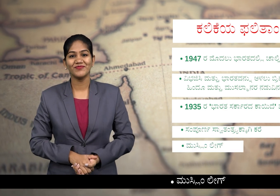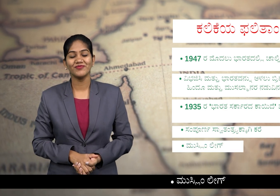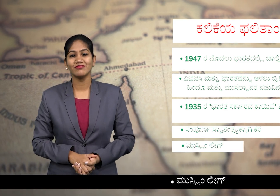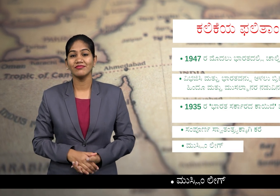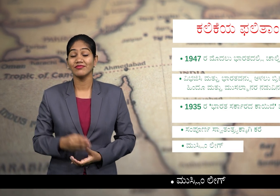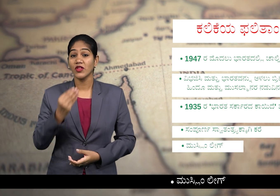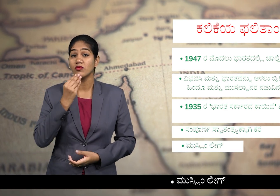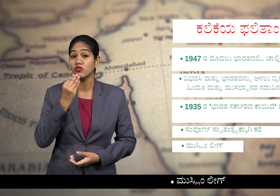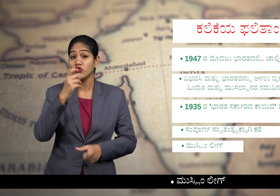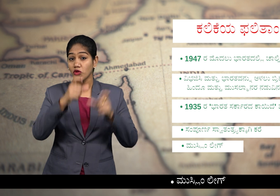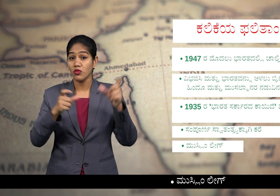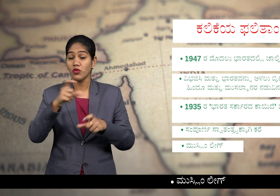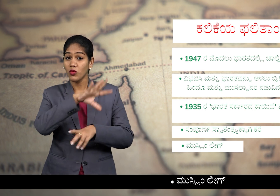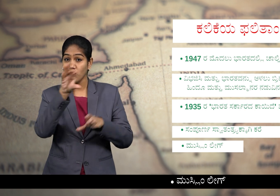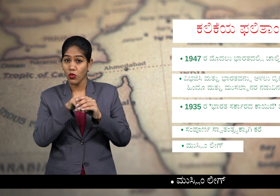ಮುಸ್ಲಿಂ ಲೀಗ್.